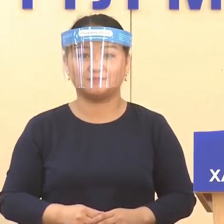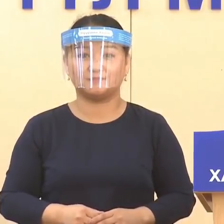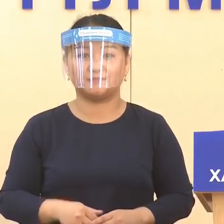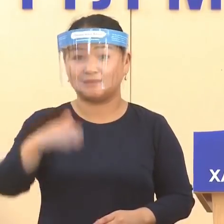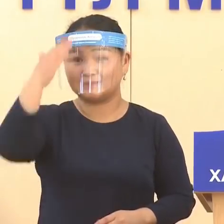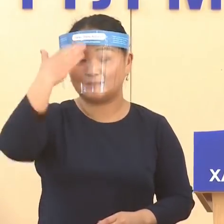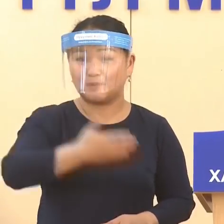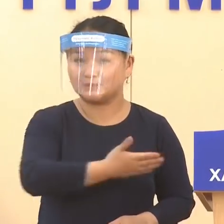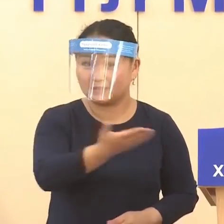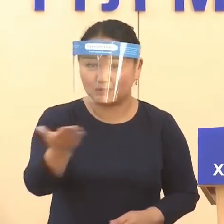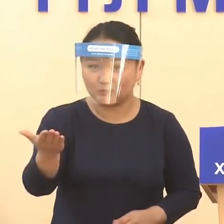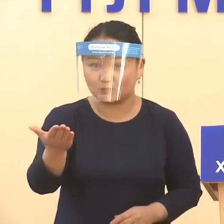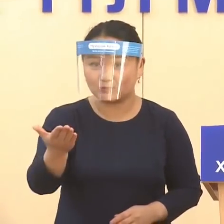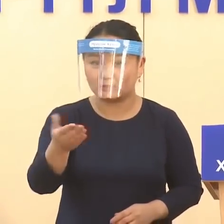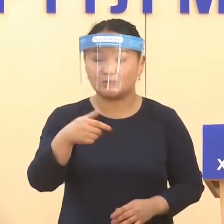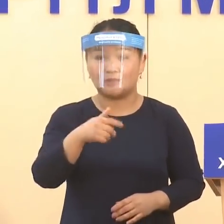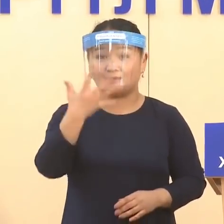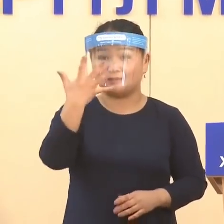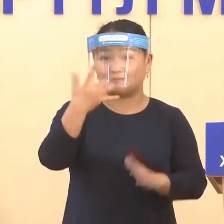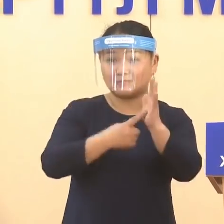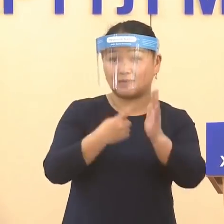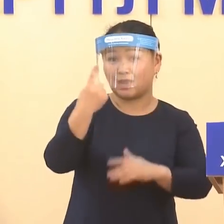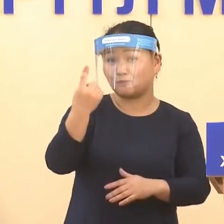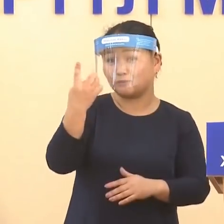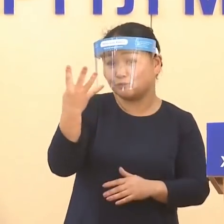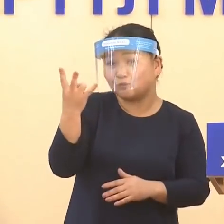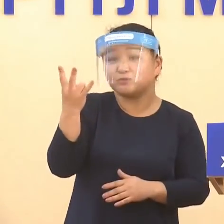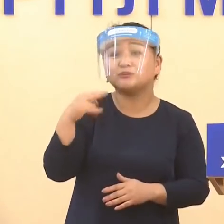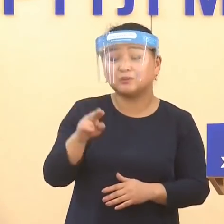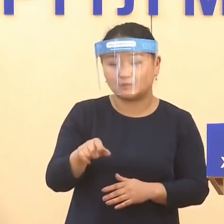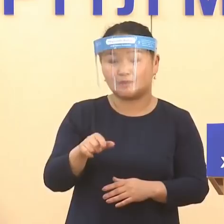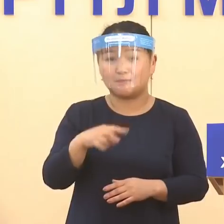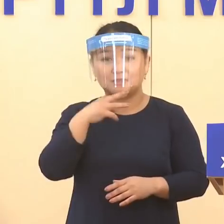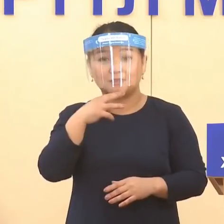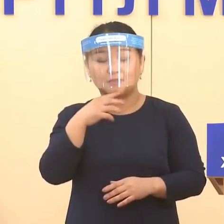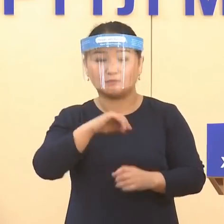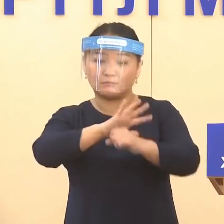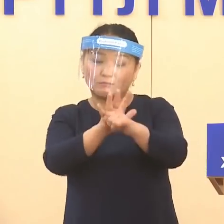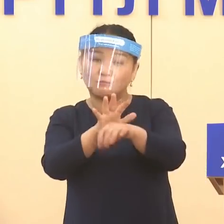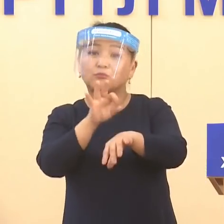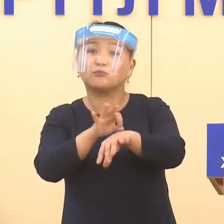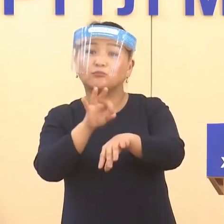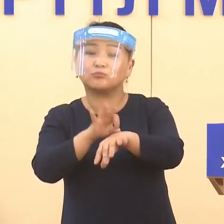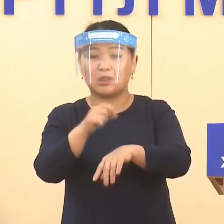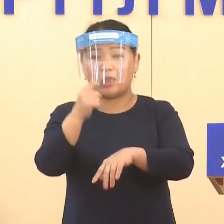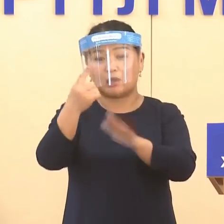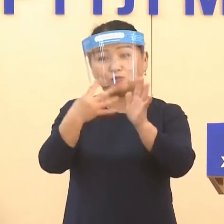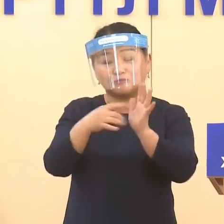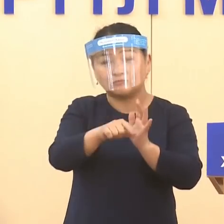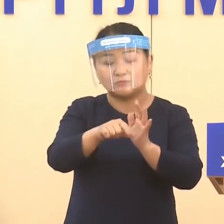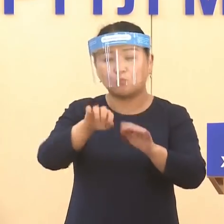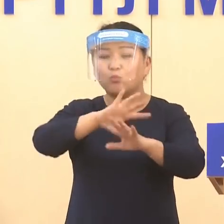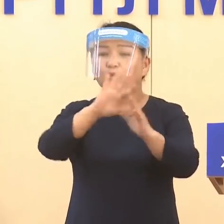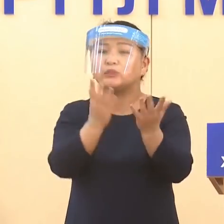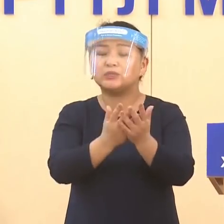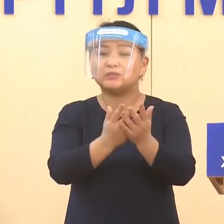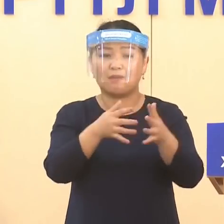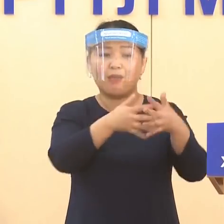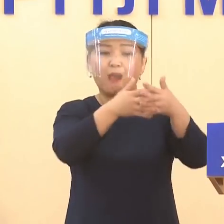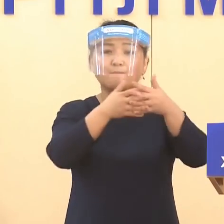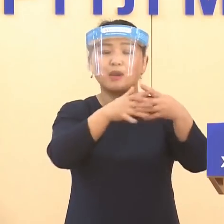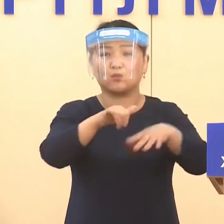За сайн байна уу? За 5-р сарын 14-ний өдрийн мэдээллээр COVID-19 халдварын нийт тохиолдлын тоогоор дэлхийд